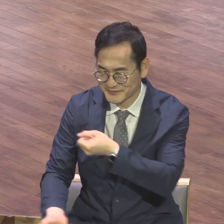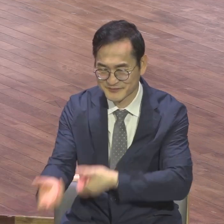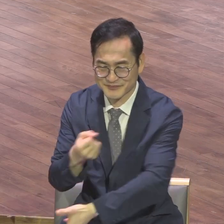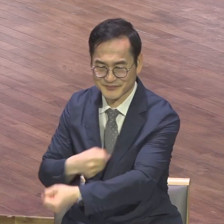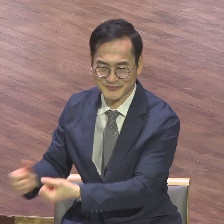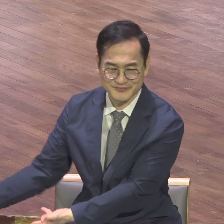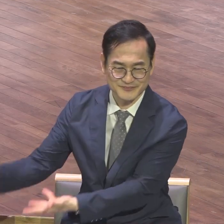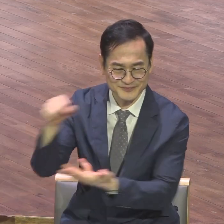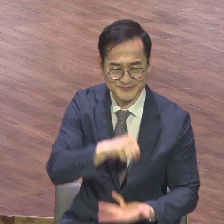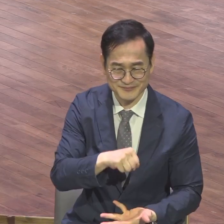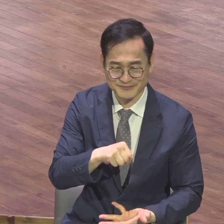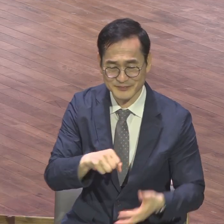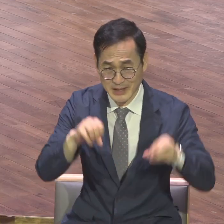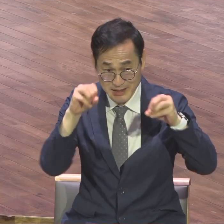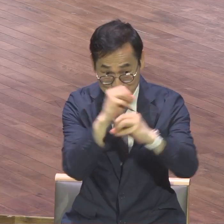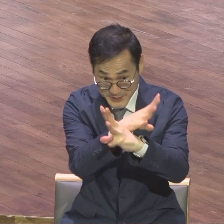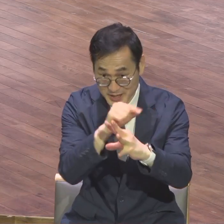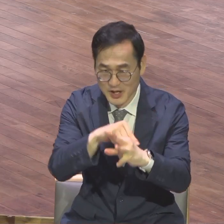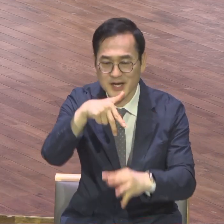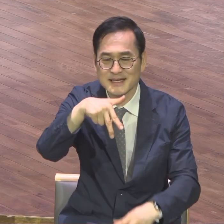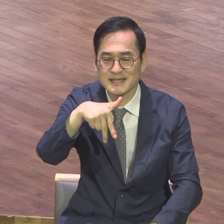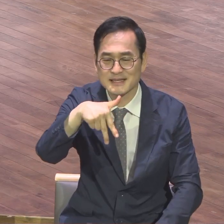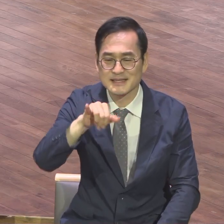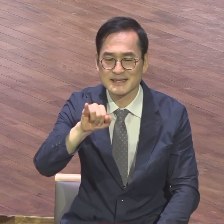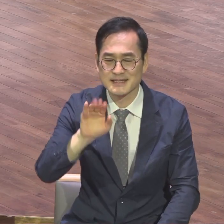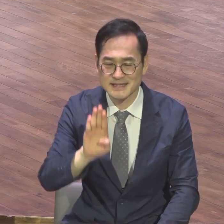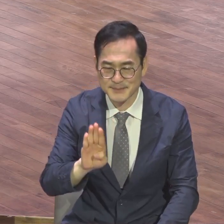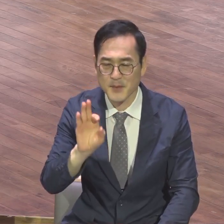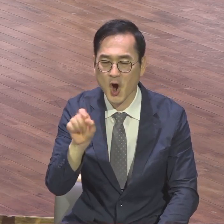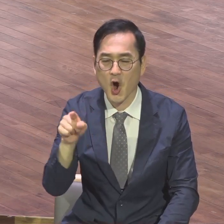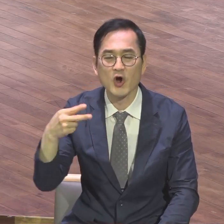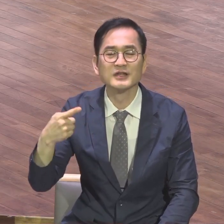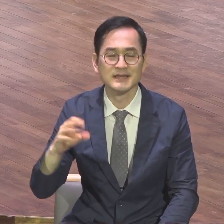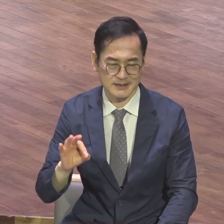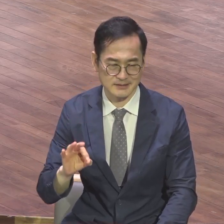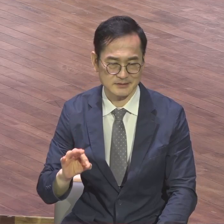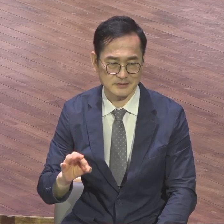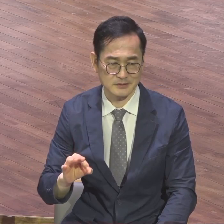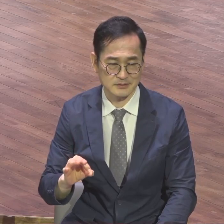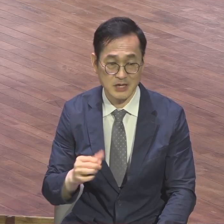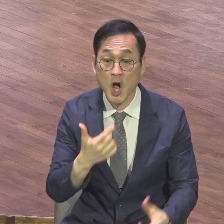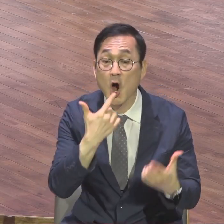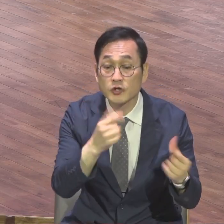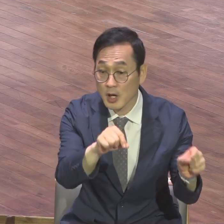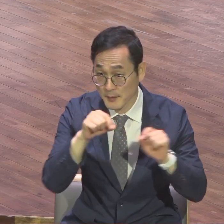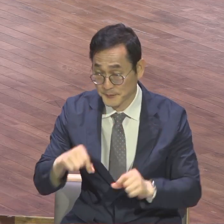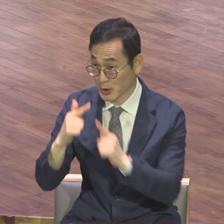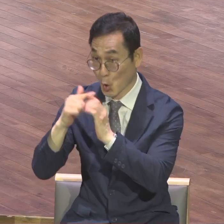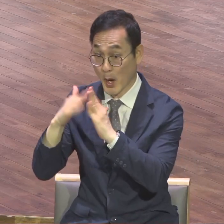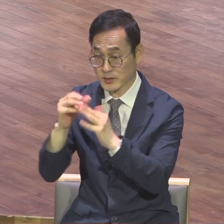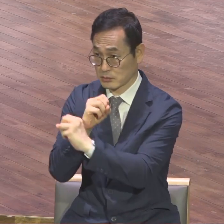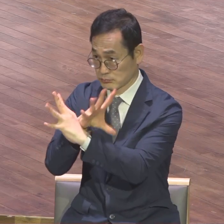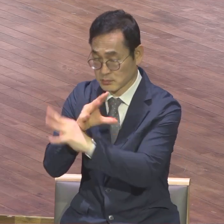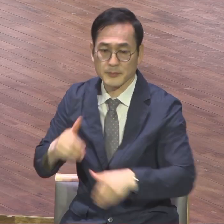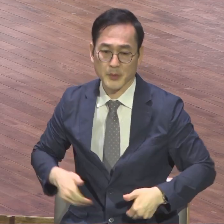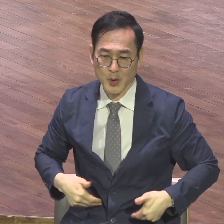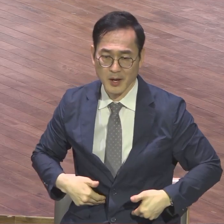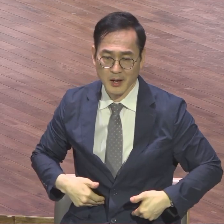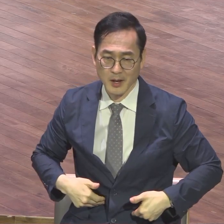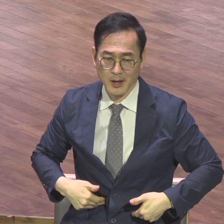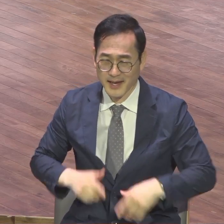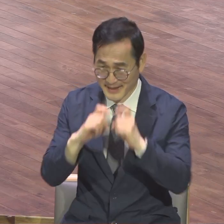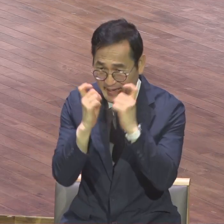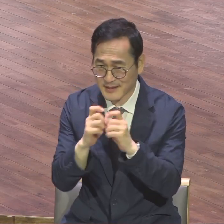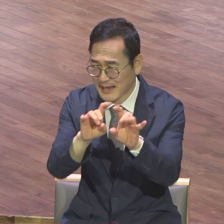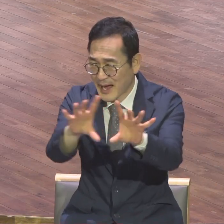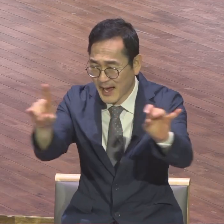그 지부등이라 그래요. 교회는요 영적 지부등이 돼야 돼요. 교회는 영적 지부등. 그러니까 우리 개개개개인이 모두